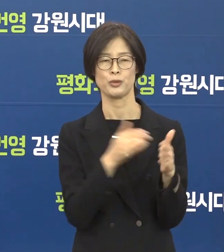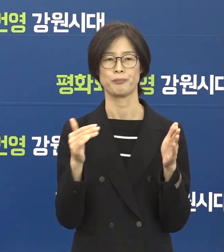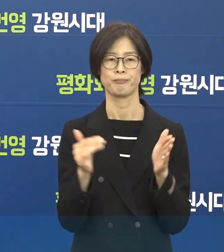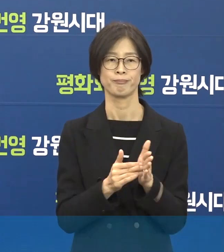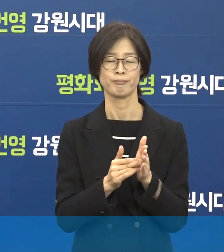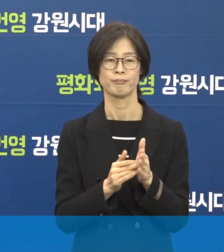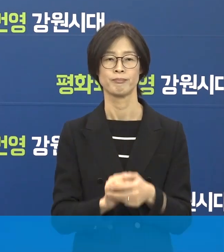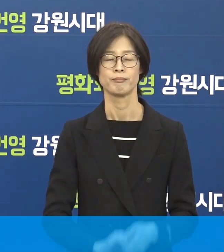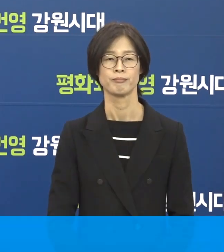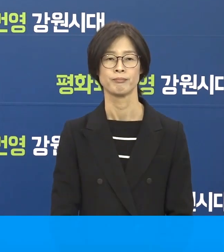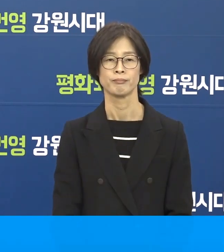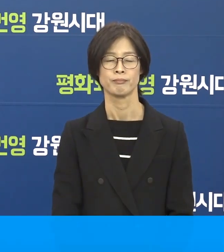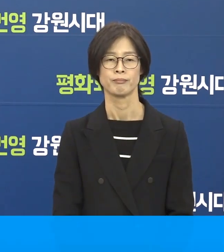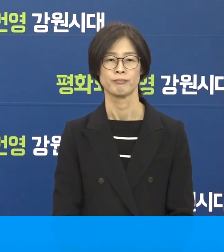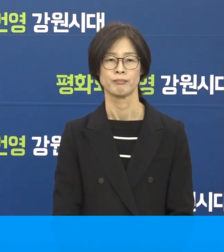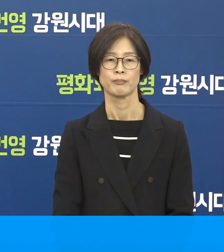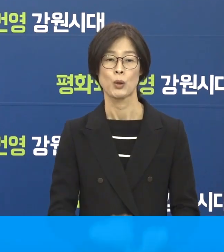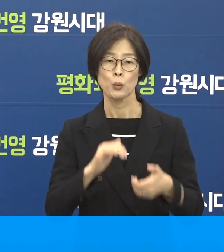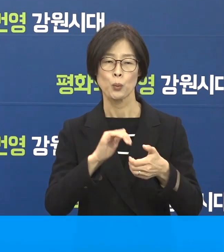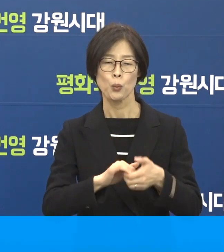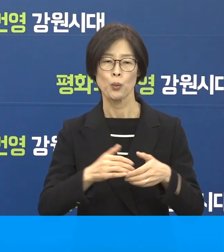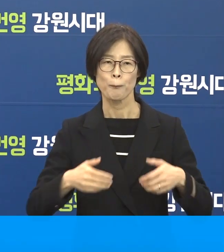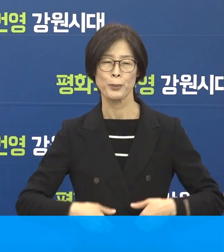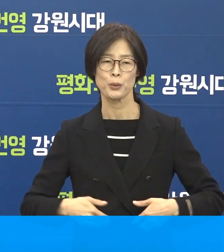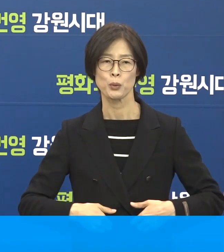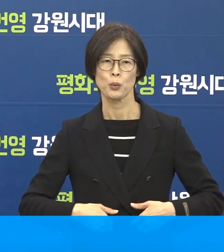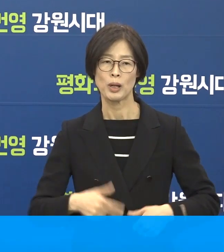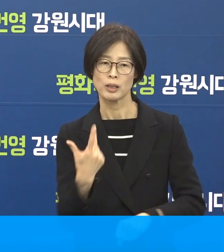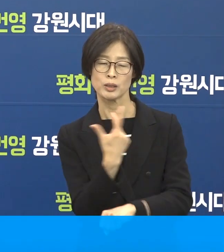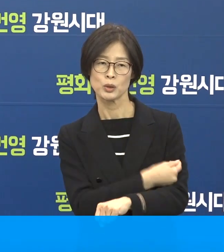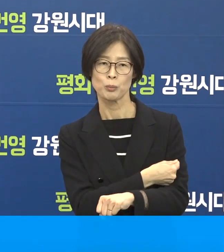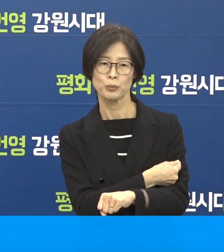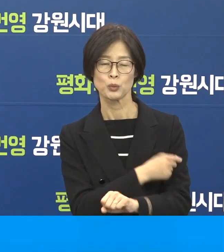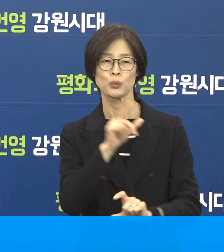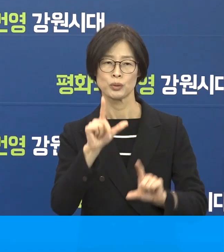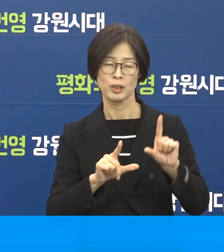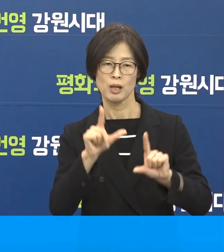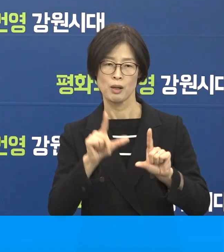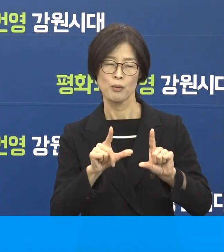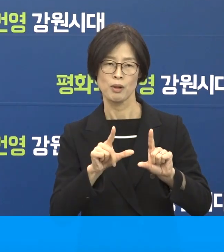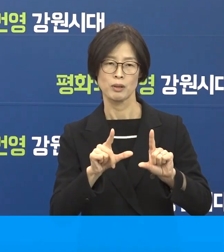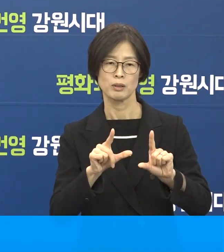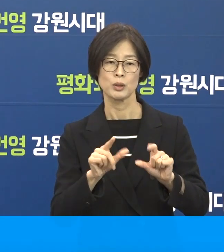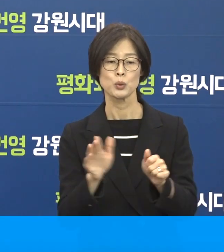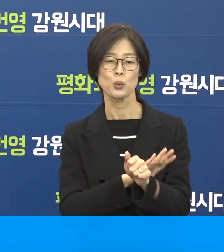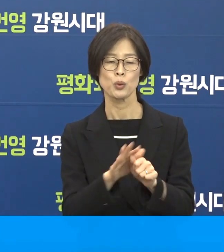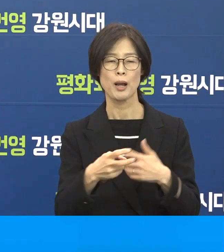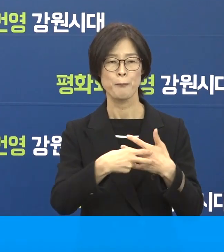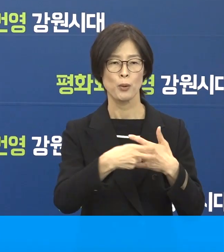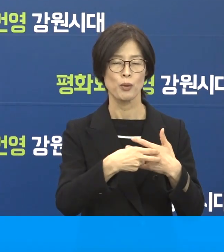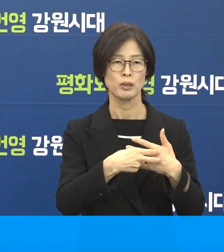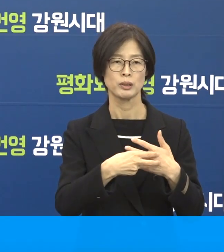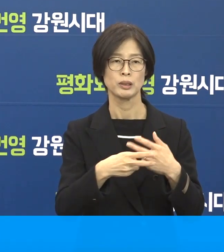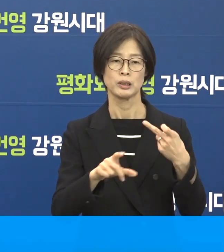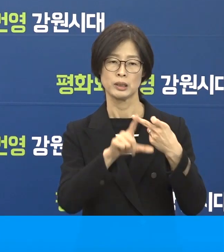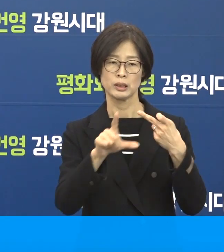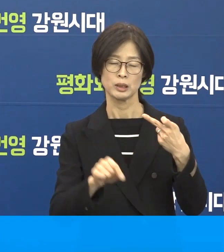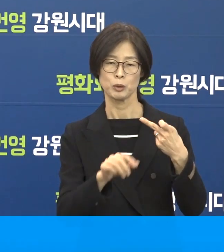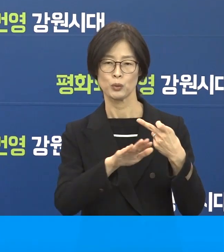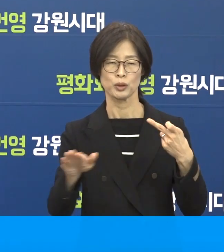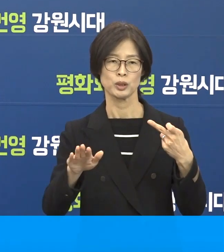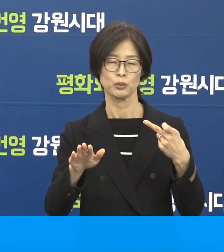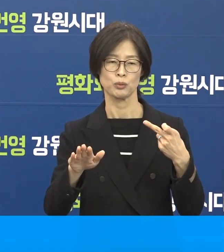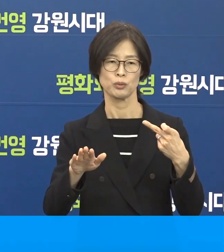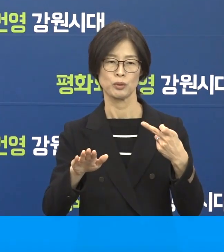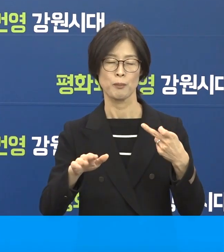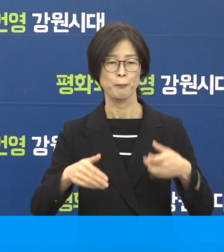접종하였습니다. 주요 대상군 추가 접종 상황을 살펴보면, 요양병원은 12월 기준 대상인원